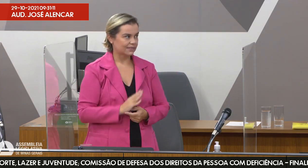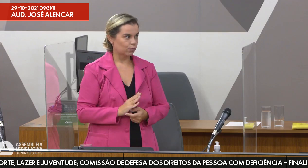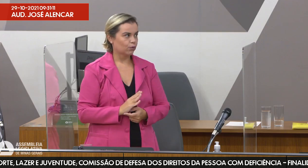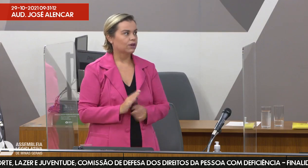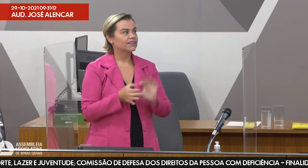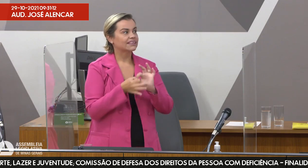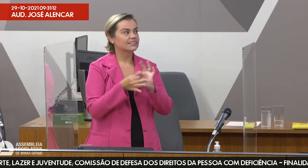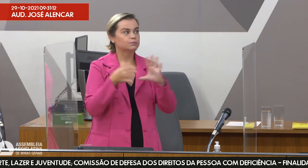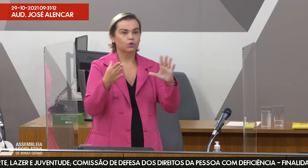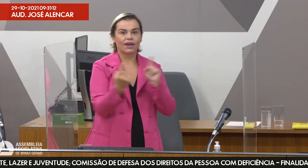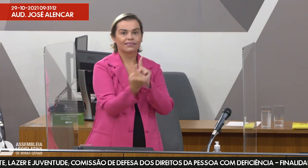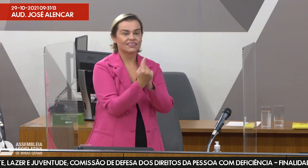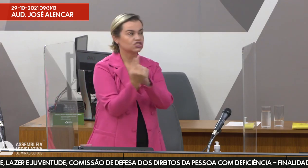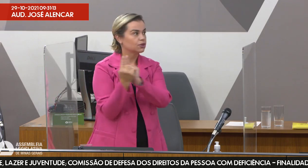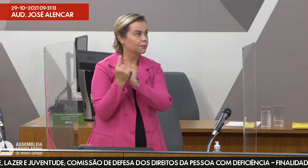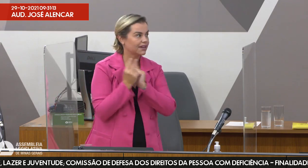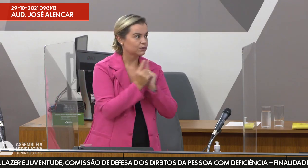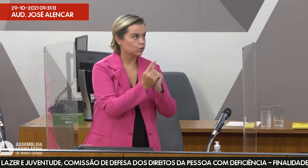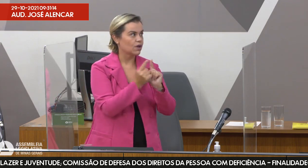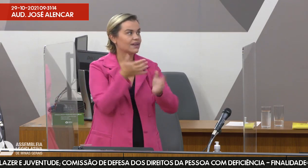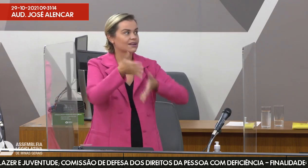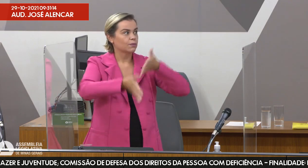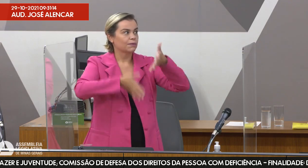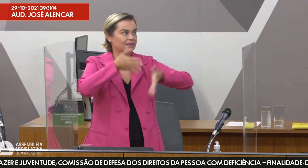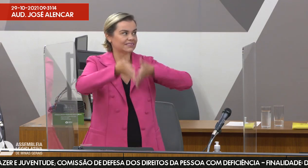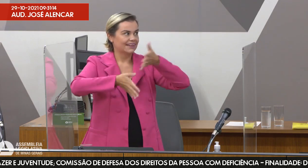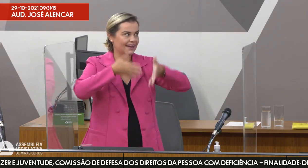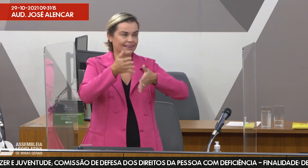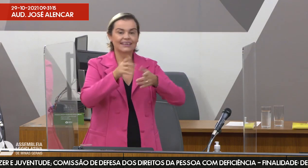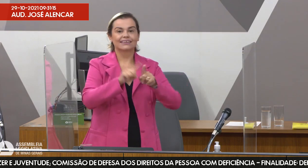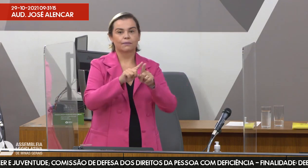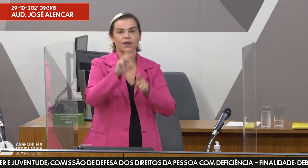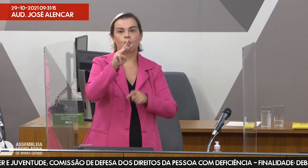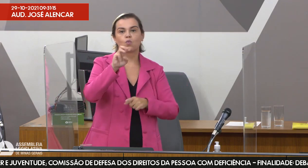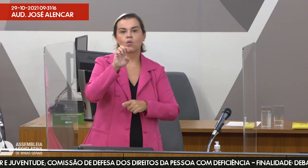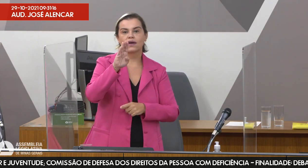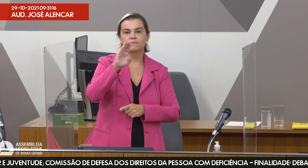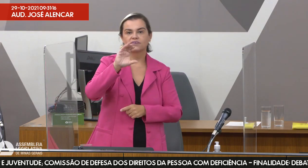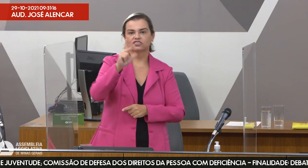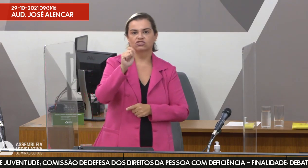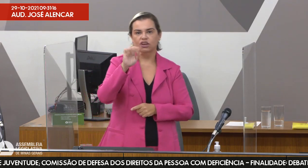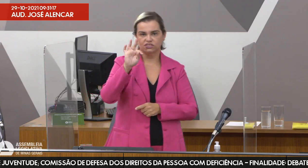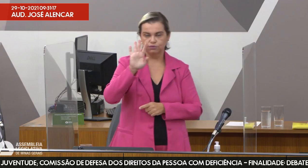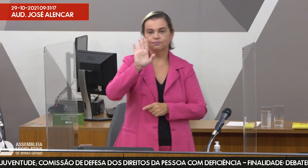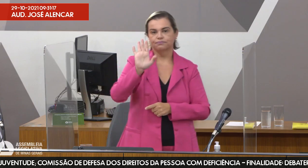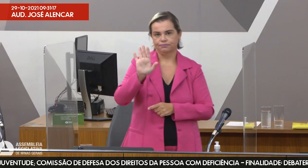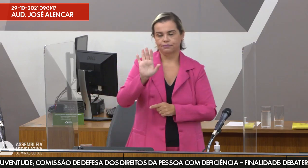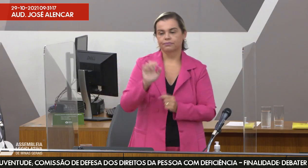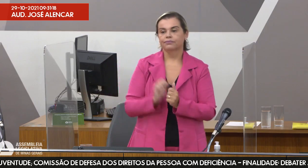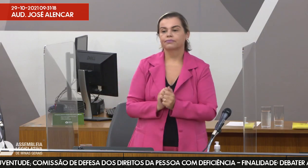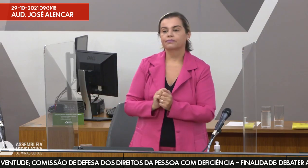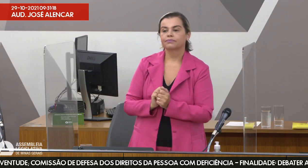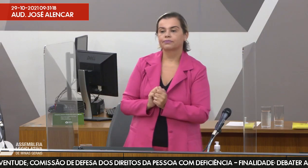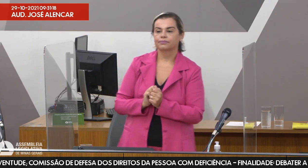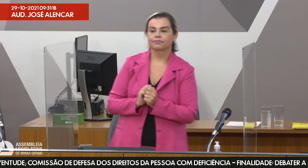aplicativo Direitos Humanos Brasil, que dispõe de atendimento em língua brasileira de sinais e webchat.